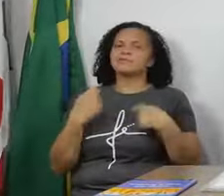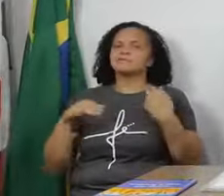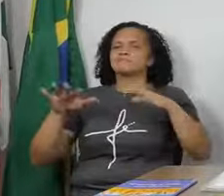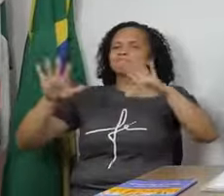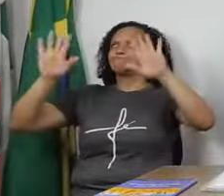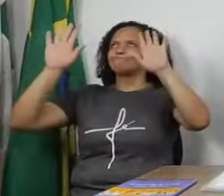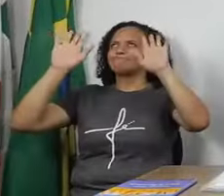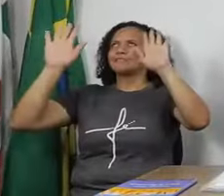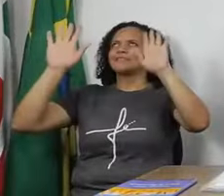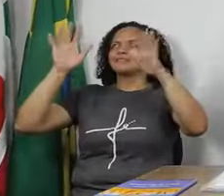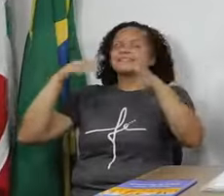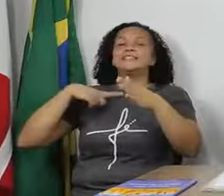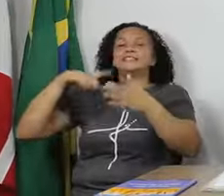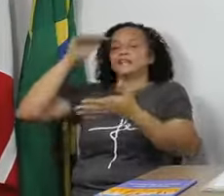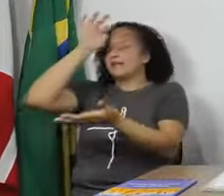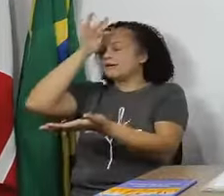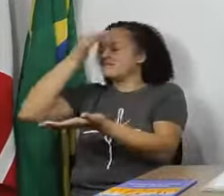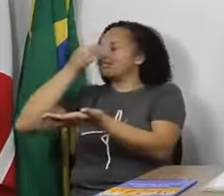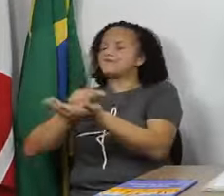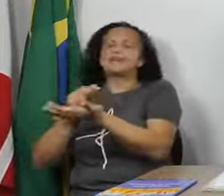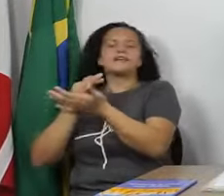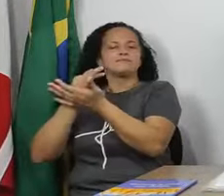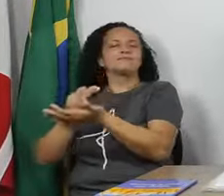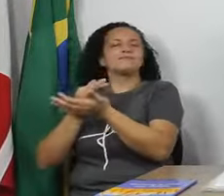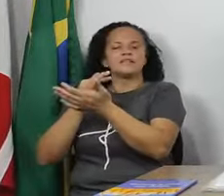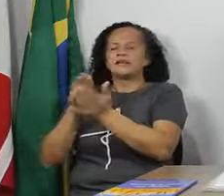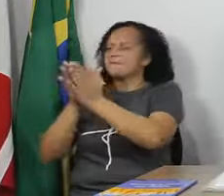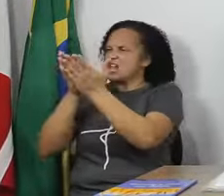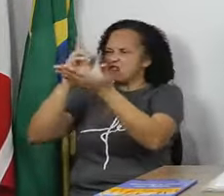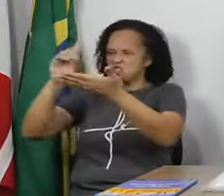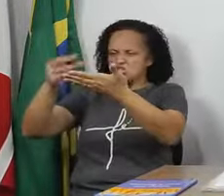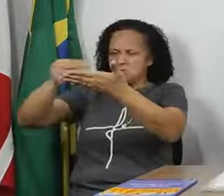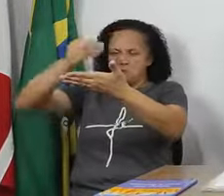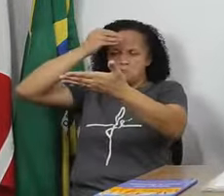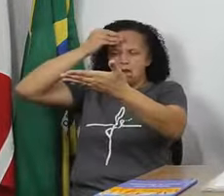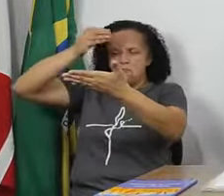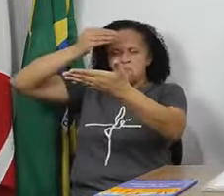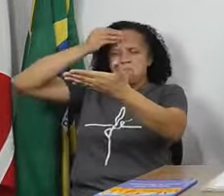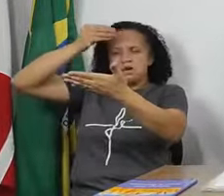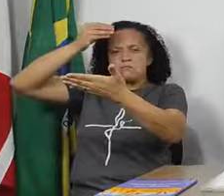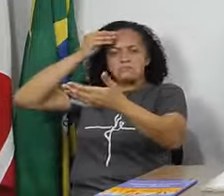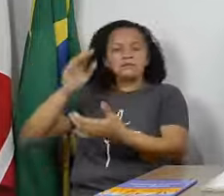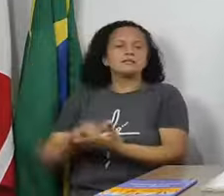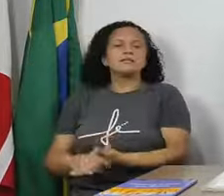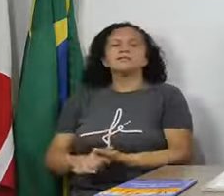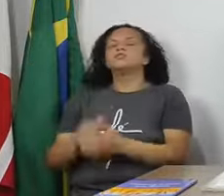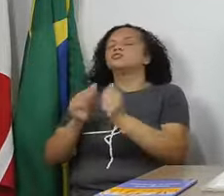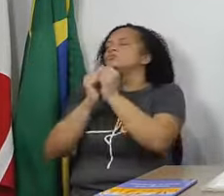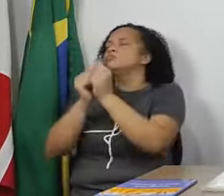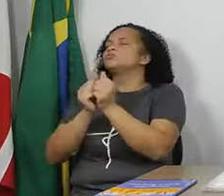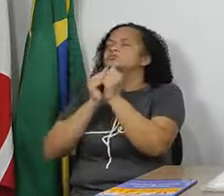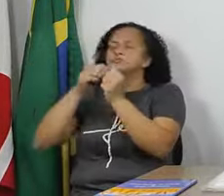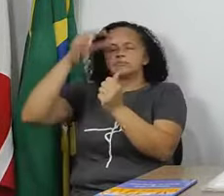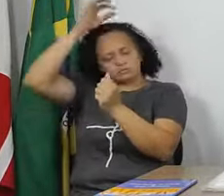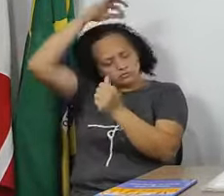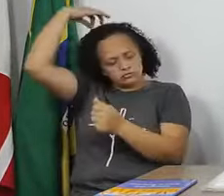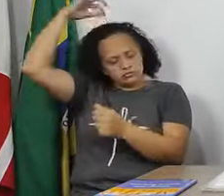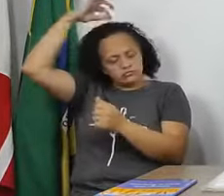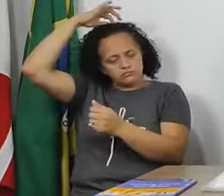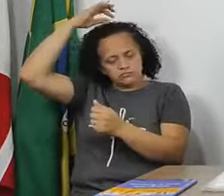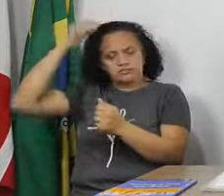colocar a nossa fé em ação, ministrar para nós mesmos, através da comunhão com o Espírito